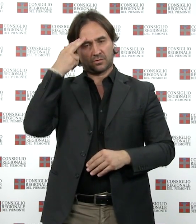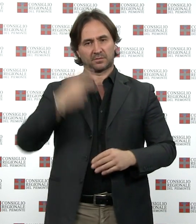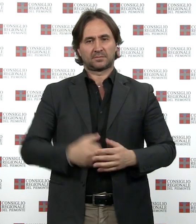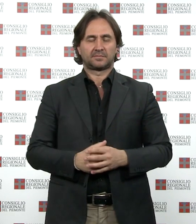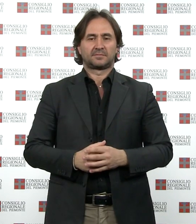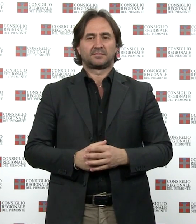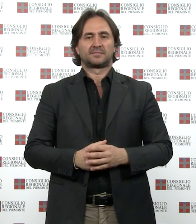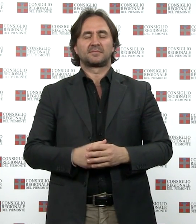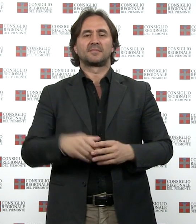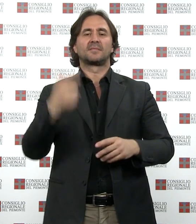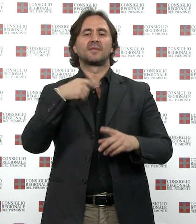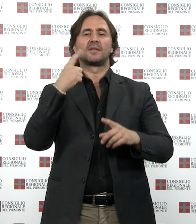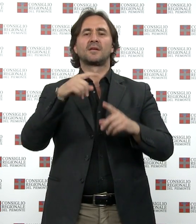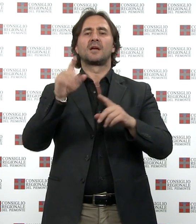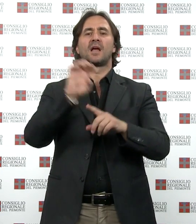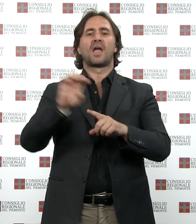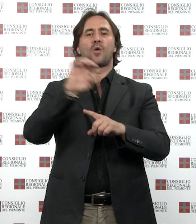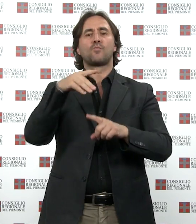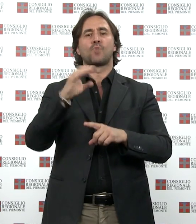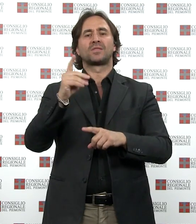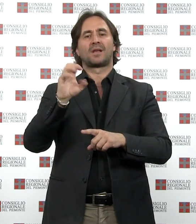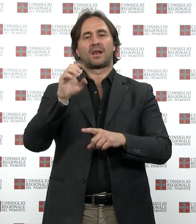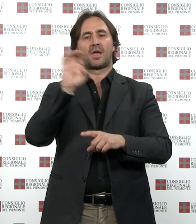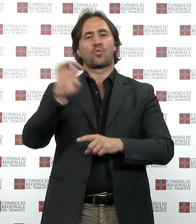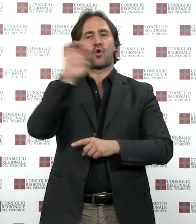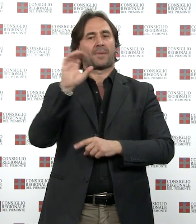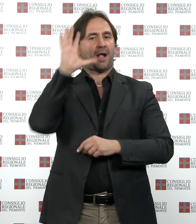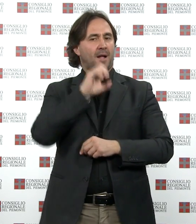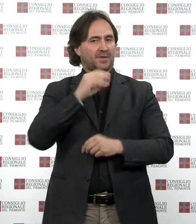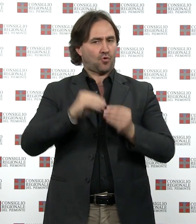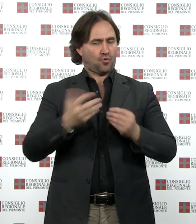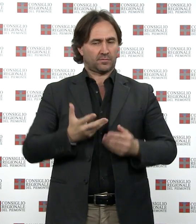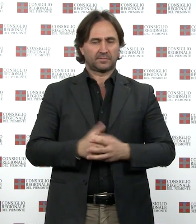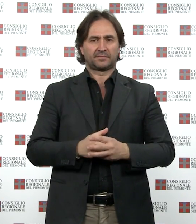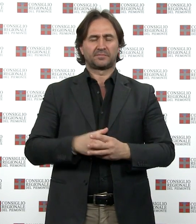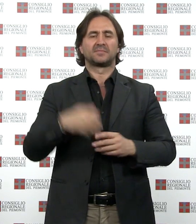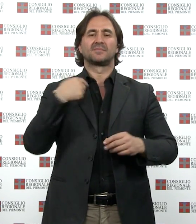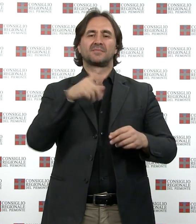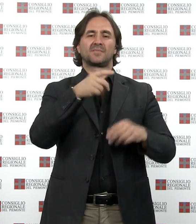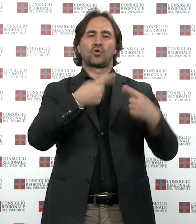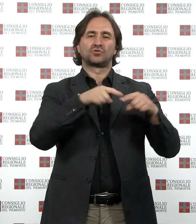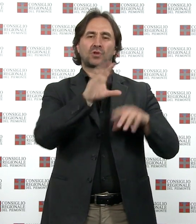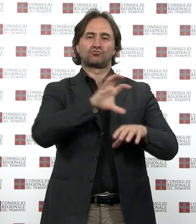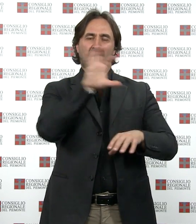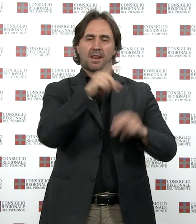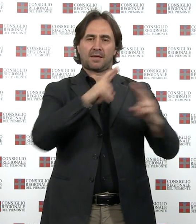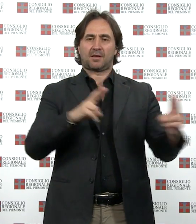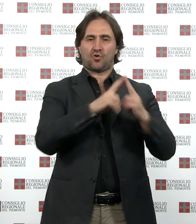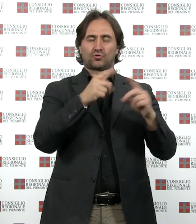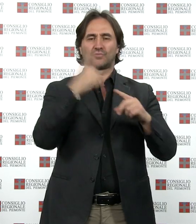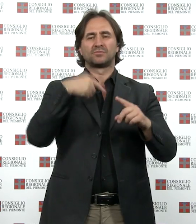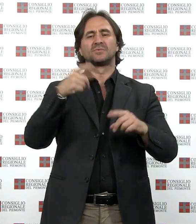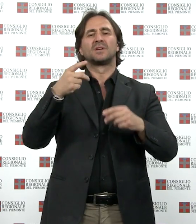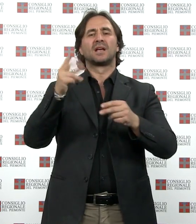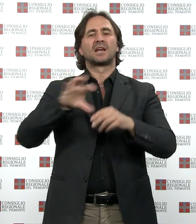E un model per capire l'Europa. Il Consiglio regionale si è riunito il 24, il 30 e il 31 marzo per esaminare il bilancio